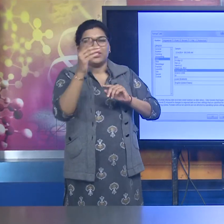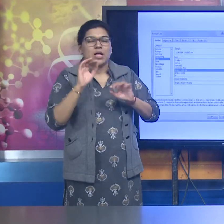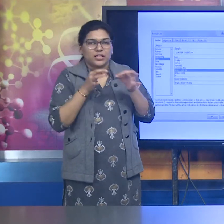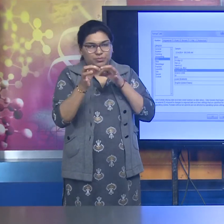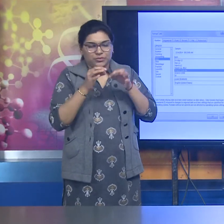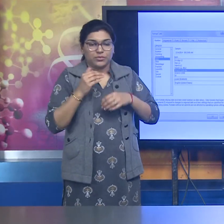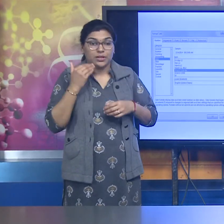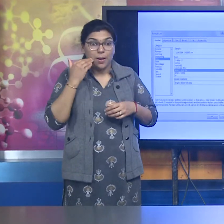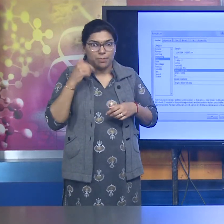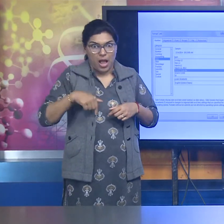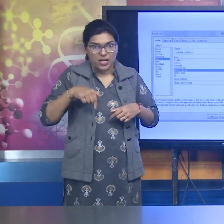automatically